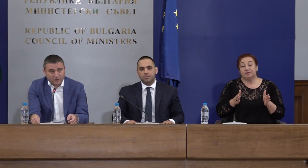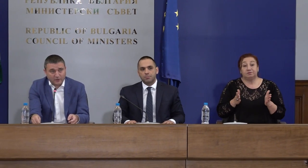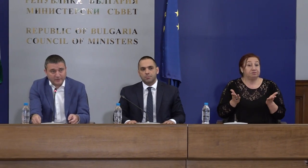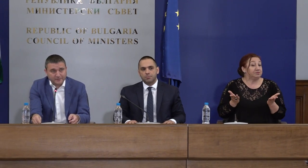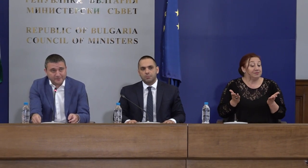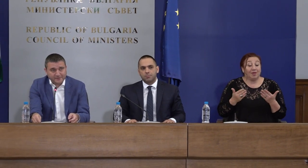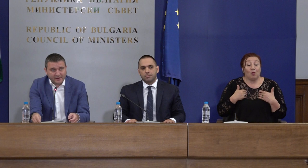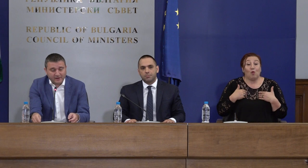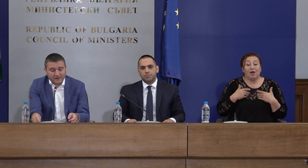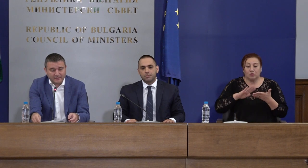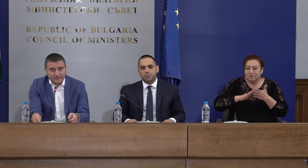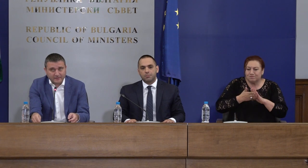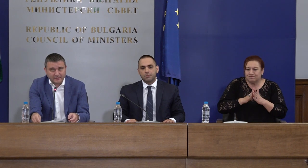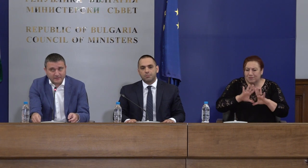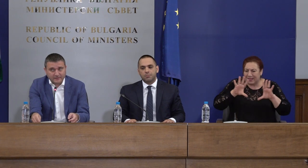когато сме готови.